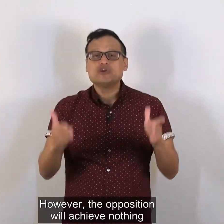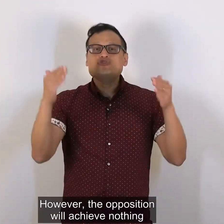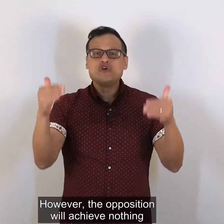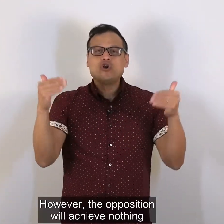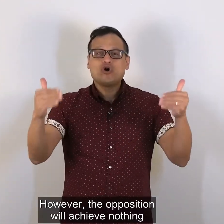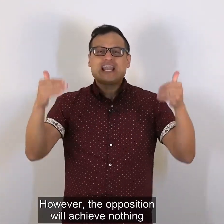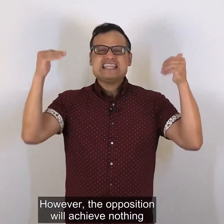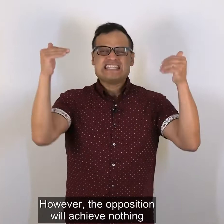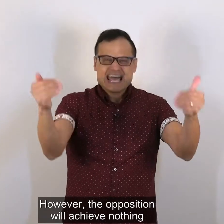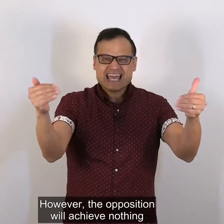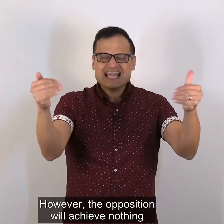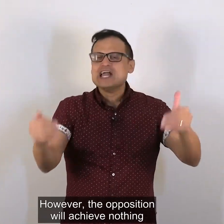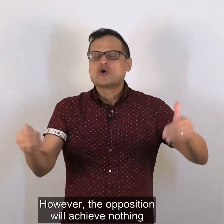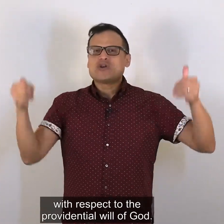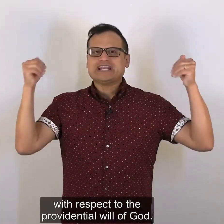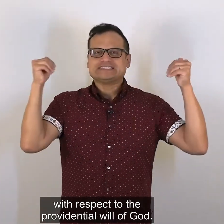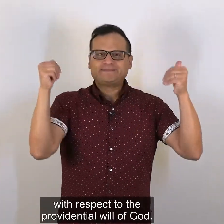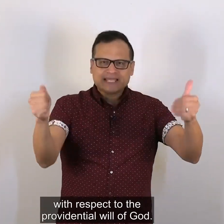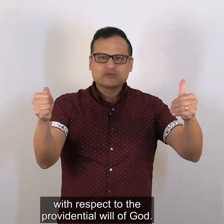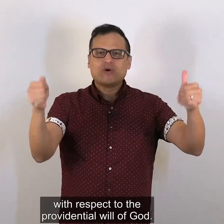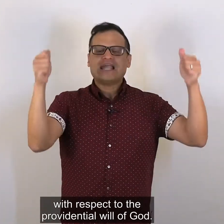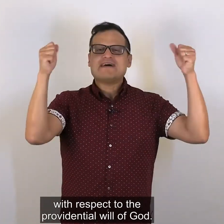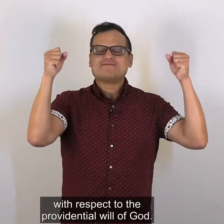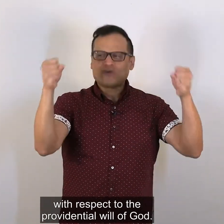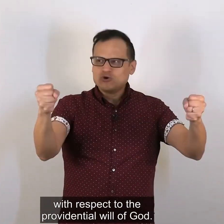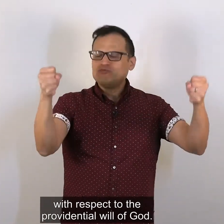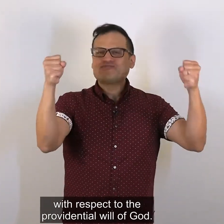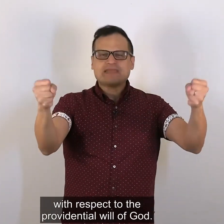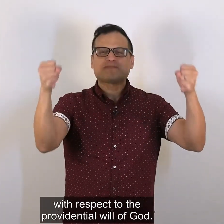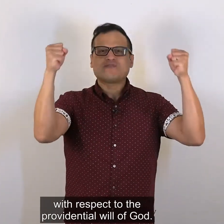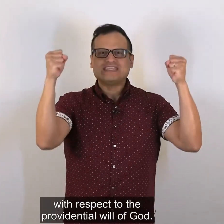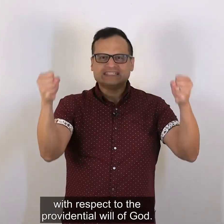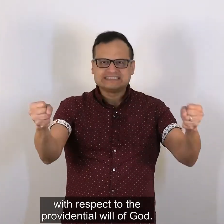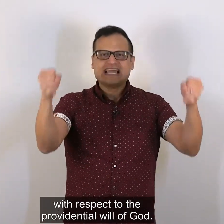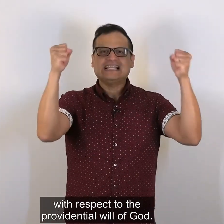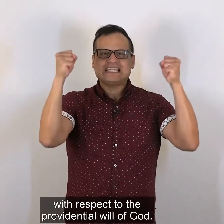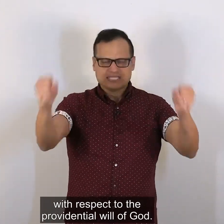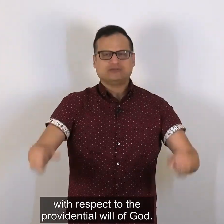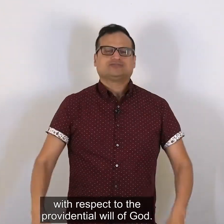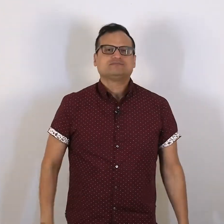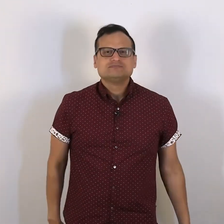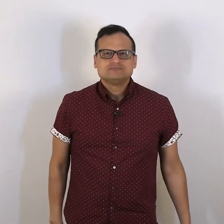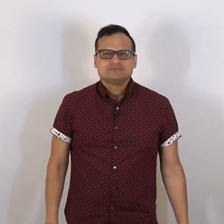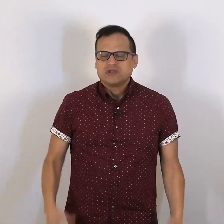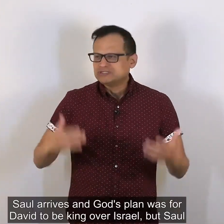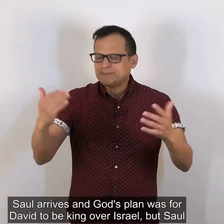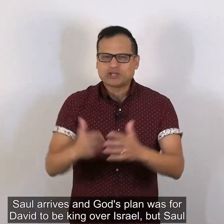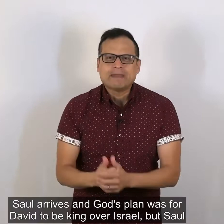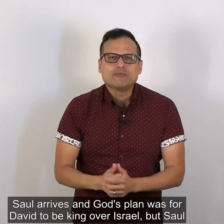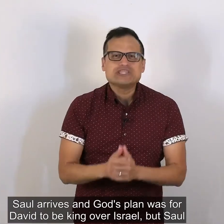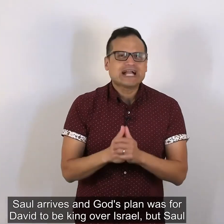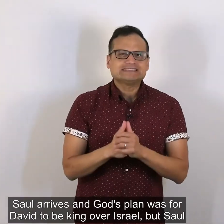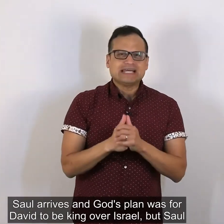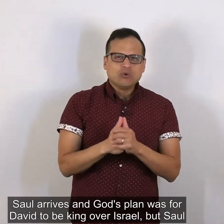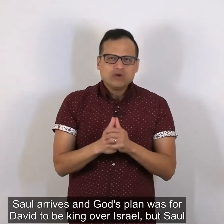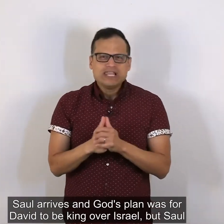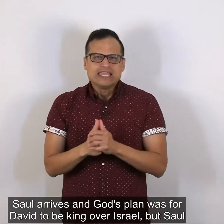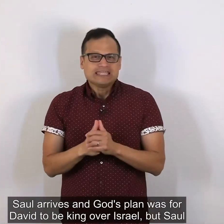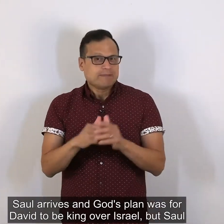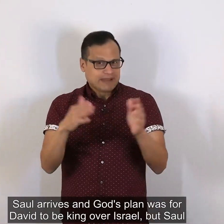no logra nada con respecto a la voluntad providencial de Dios. O sea, por ejemplo, llega Saúl y el plan de